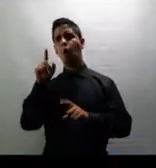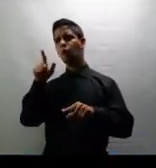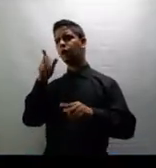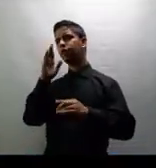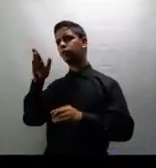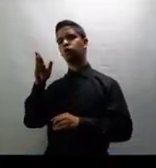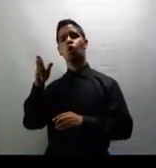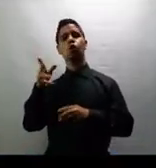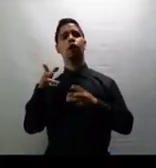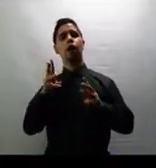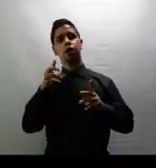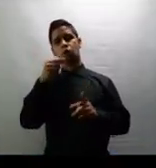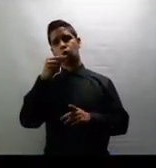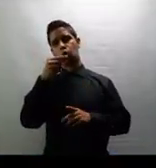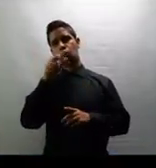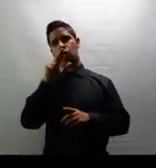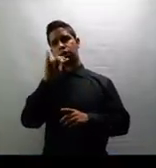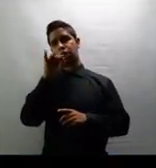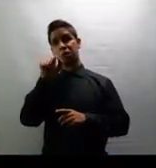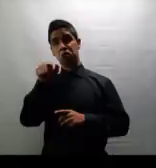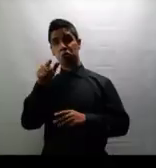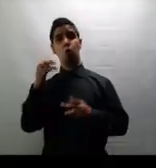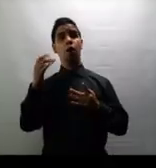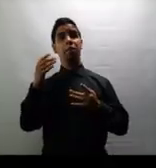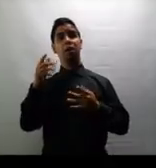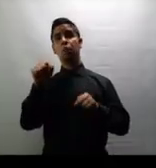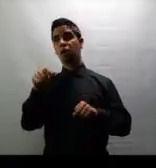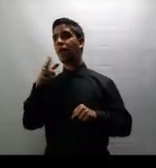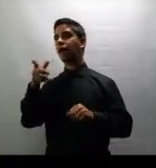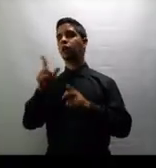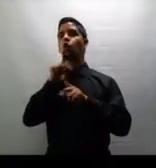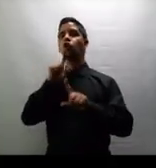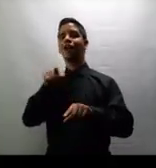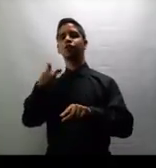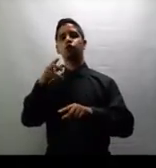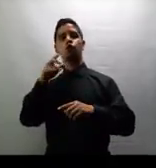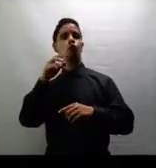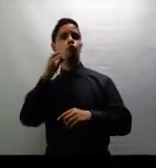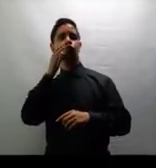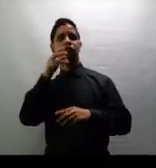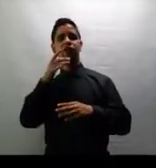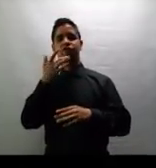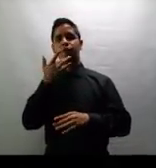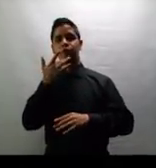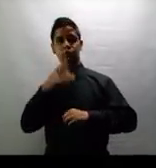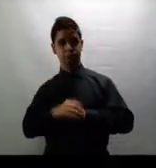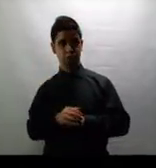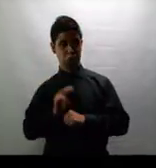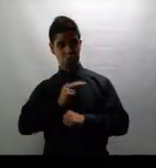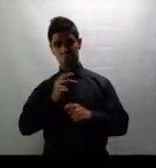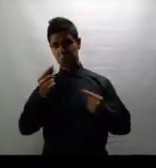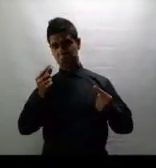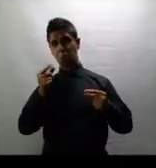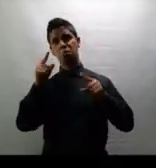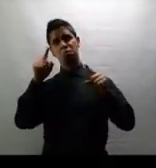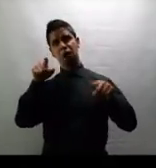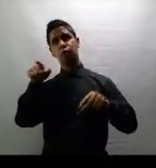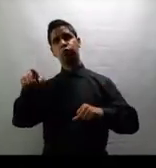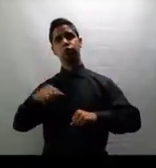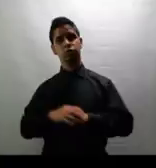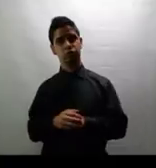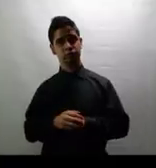calle guayama y mientras esperas disfrutar de tu frutería favorito nosotros en arte fusión vamos a frutería la